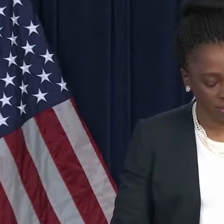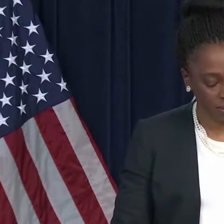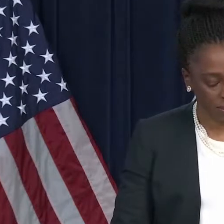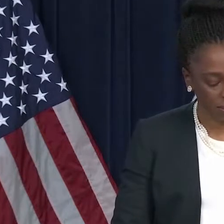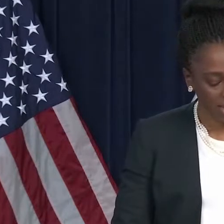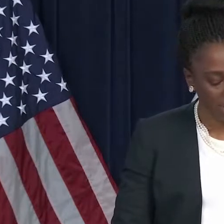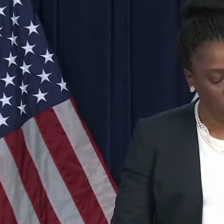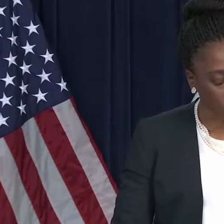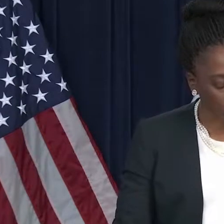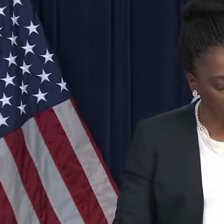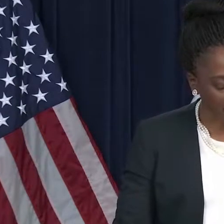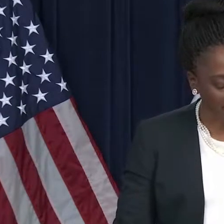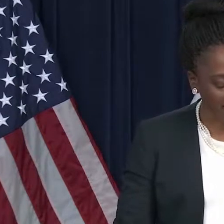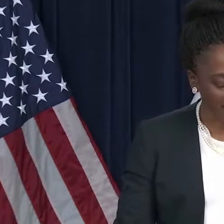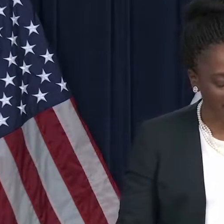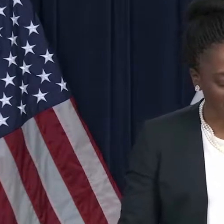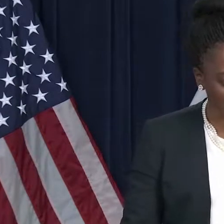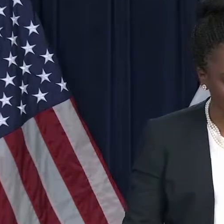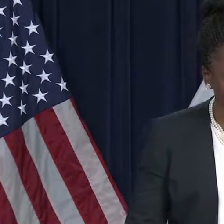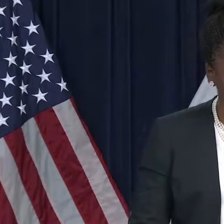bajando. Soy